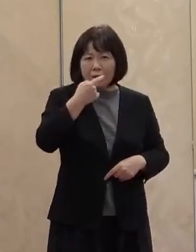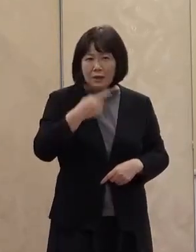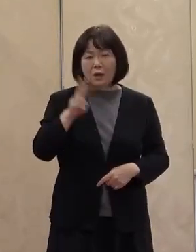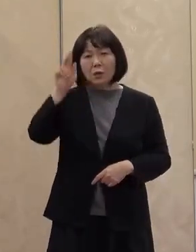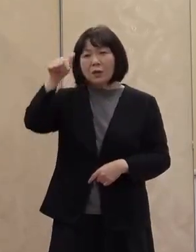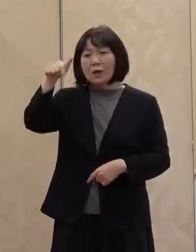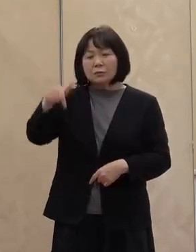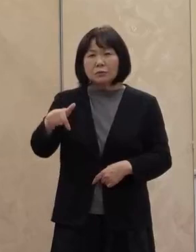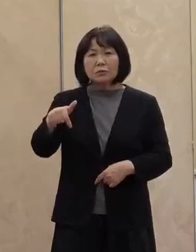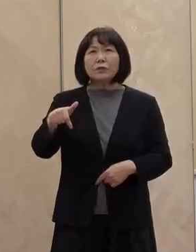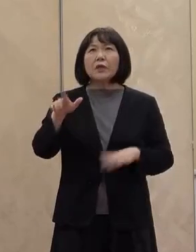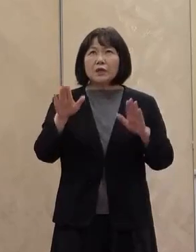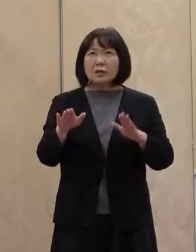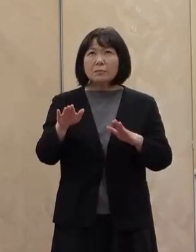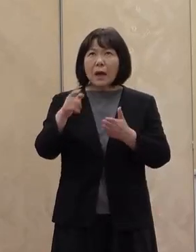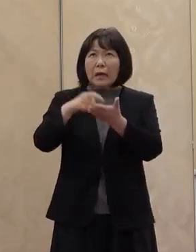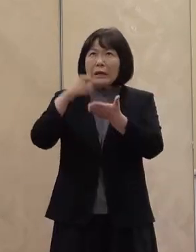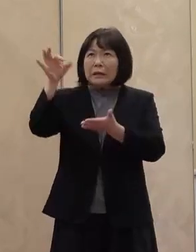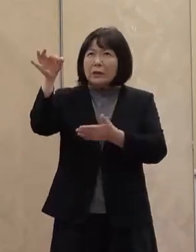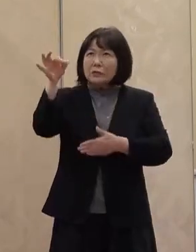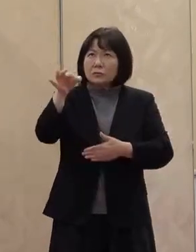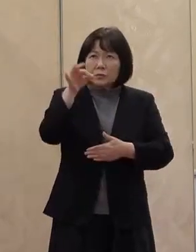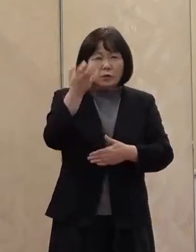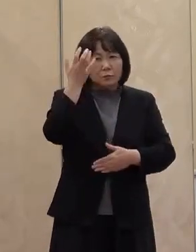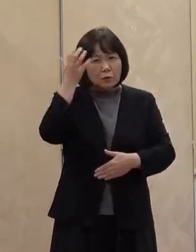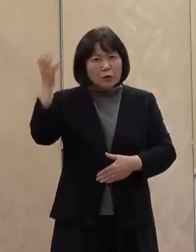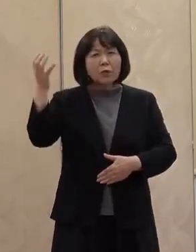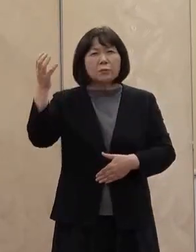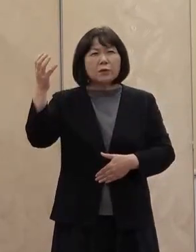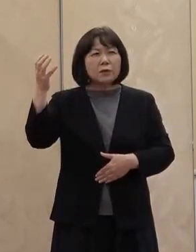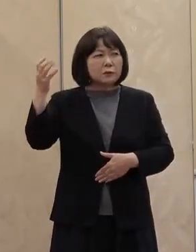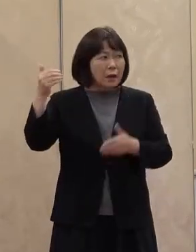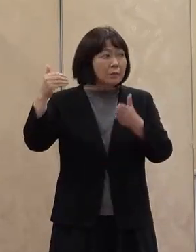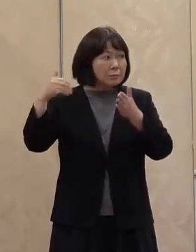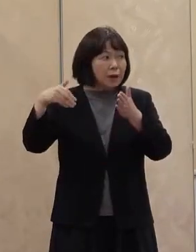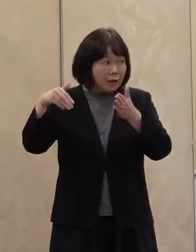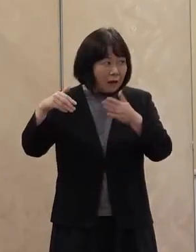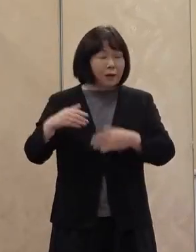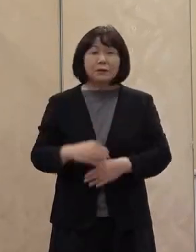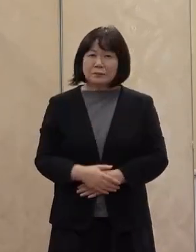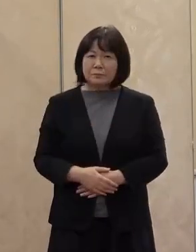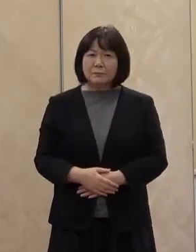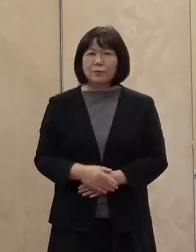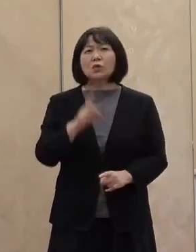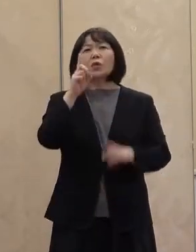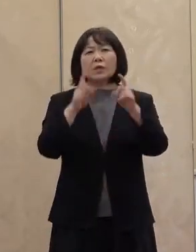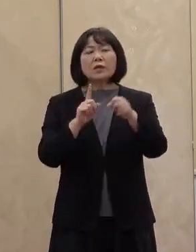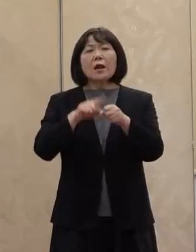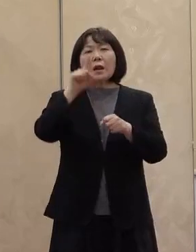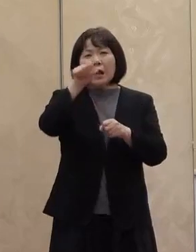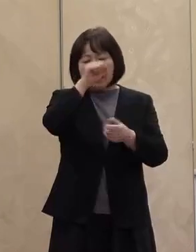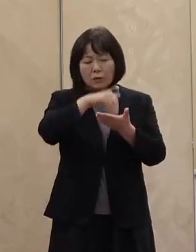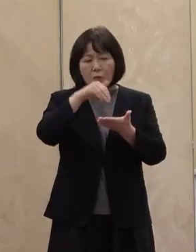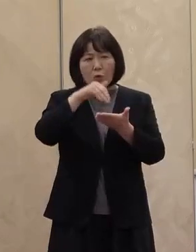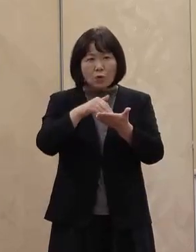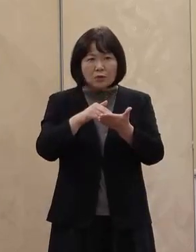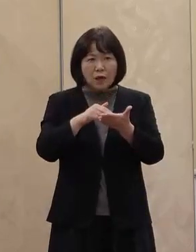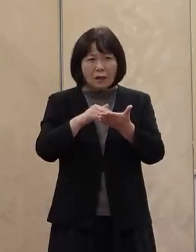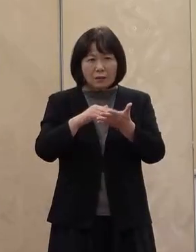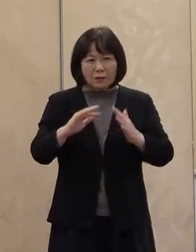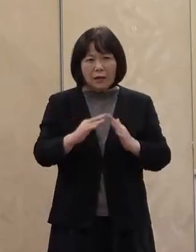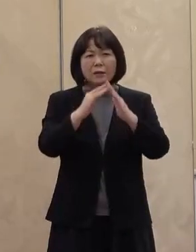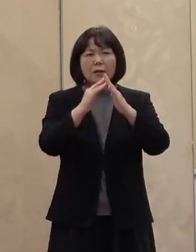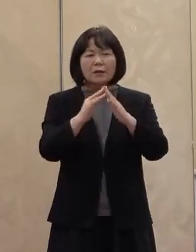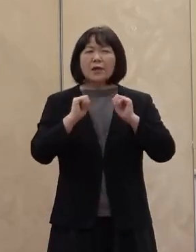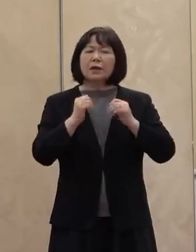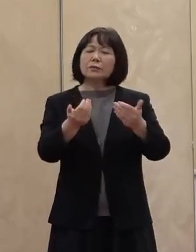府において今どのぐらい減収見込みだっていうのは出てないです。まあ、いずれにしても来年の予算編成に関してはや